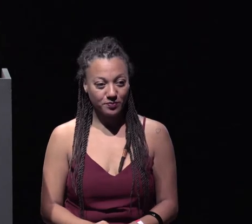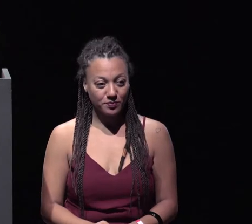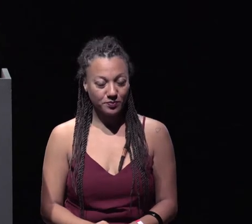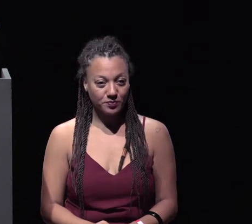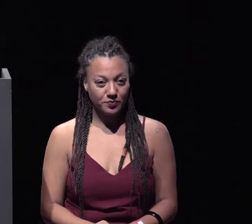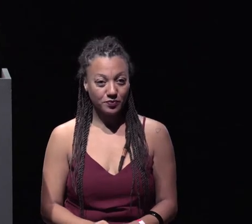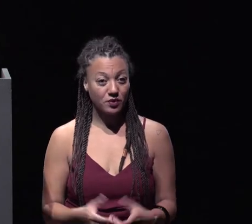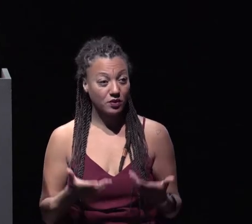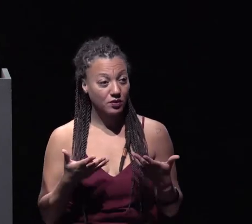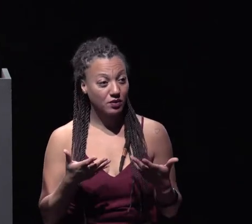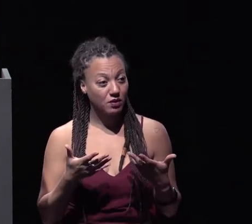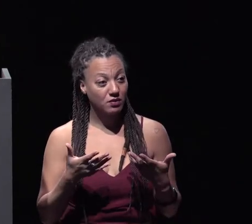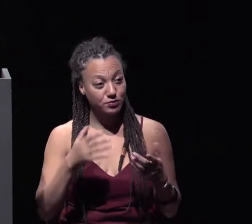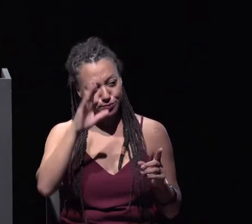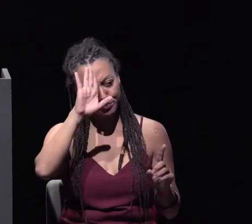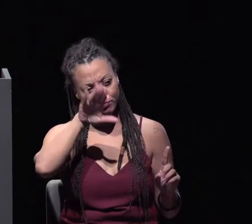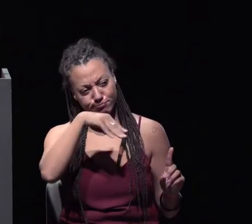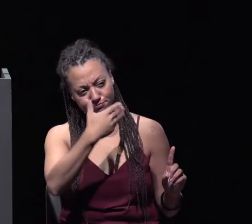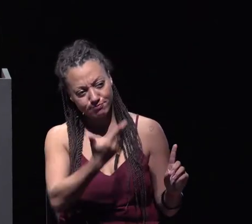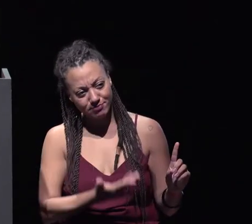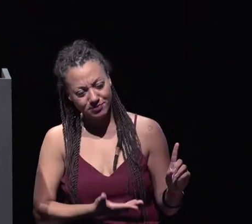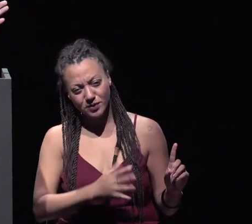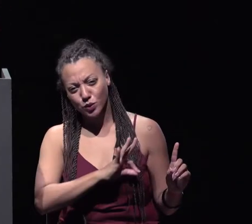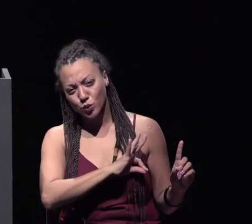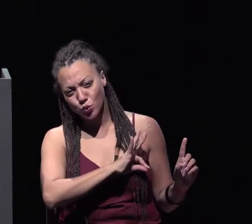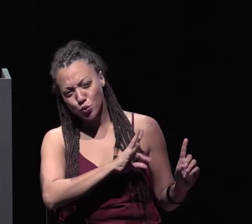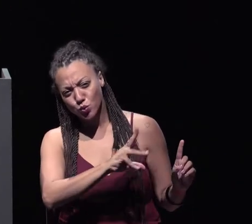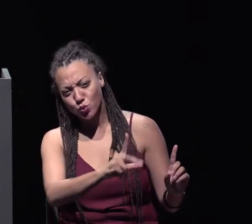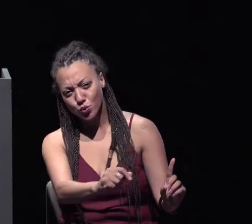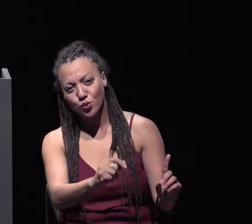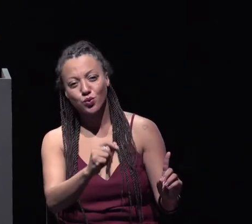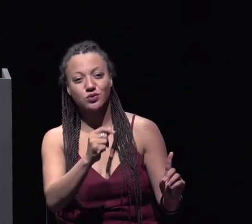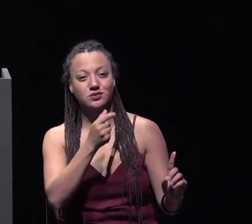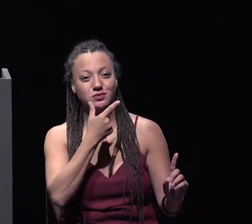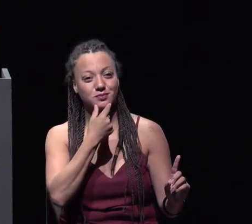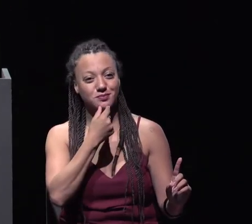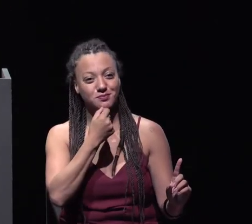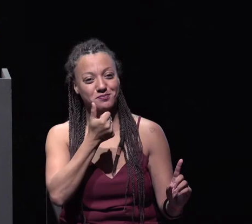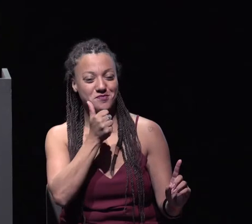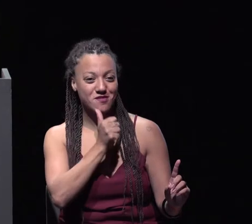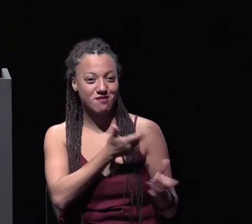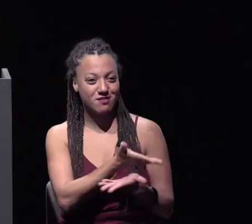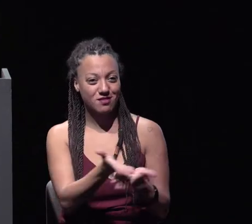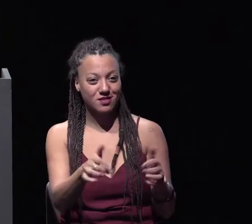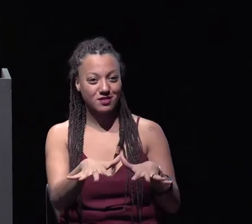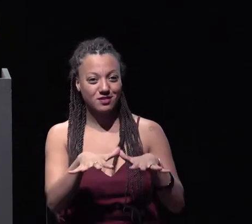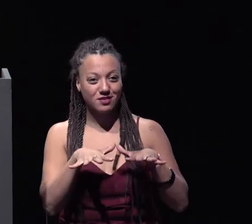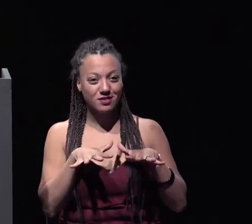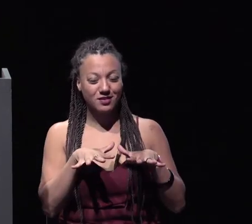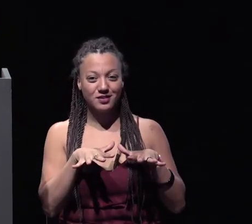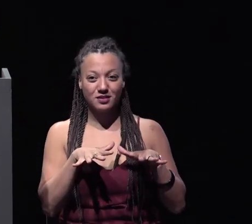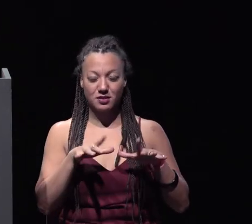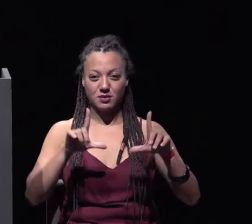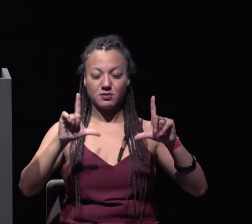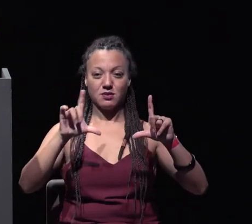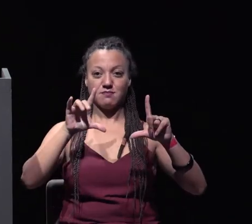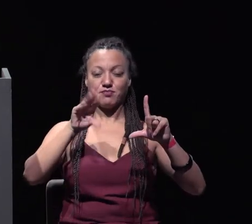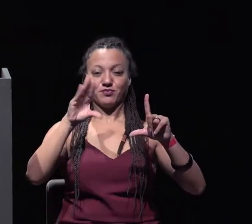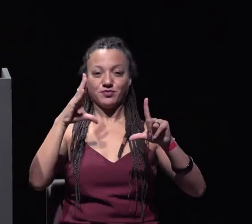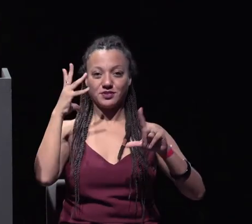fazer uma homenagem a todas e todos que estão aqui a partir dessa bela fotografia